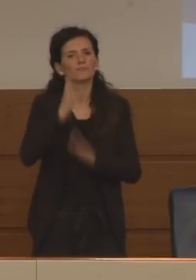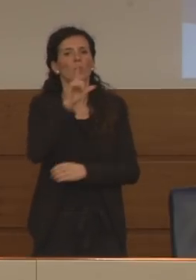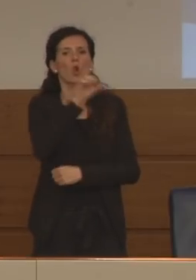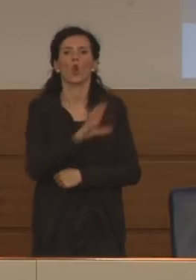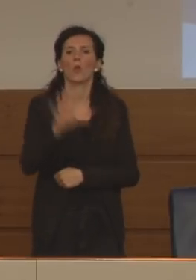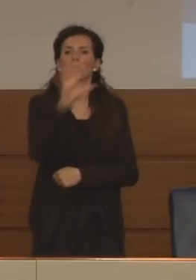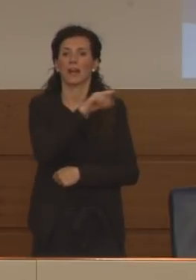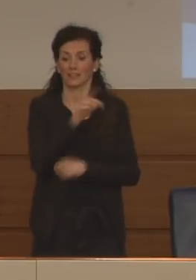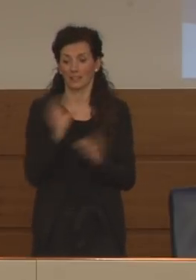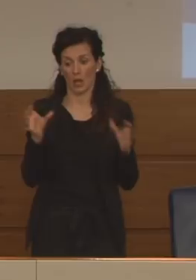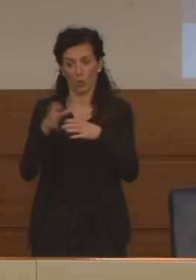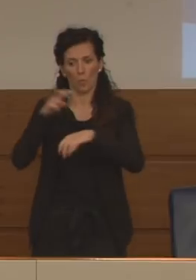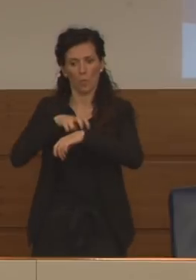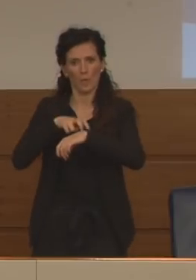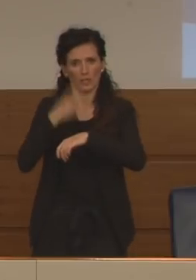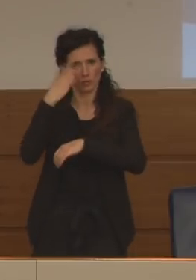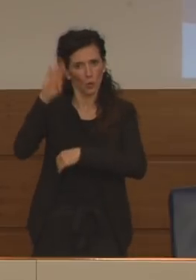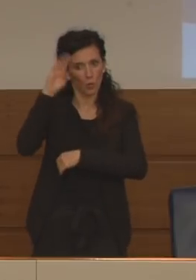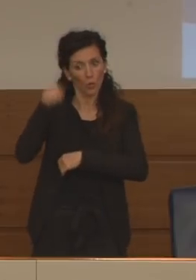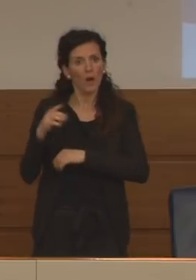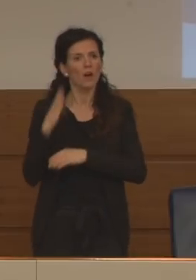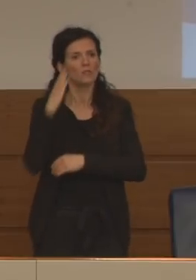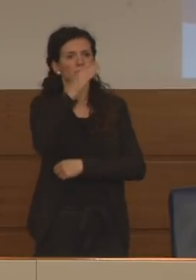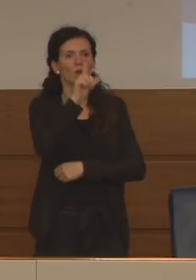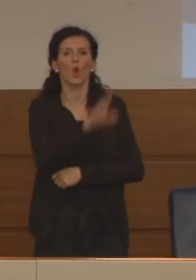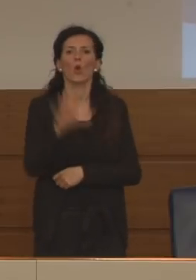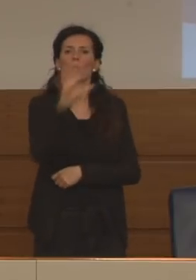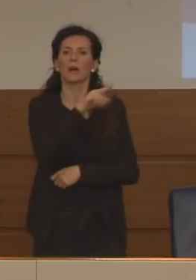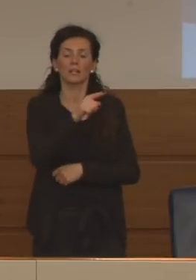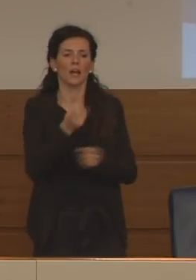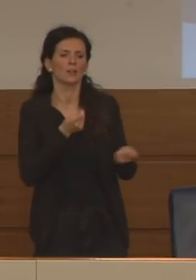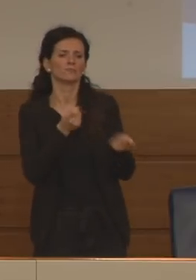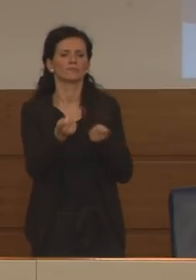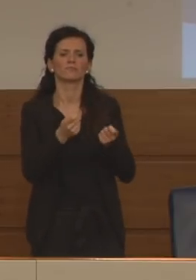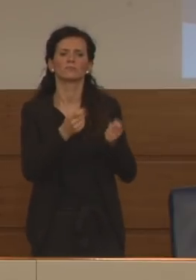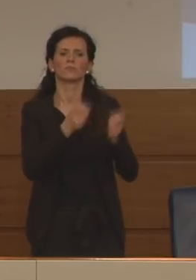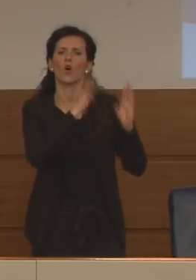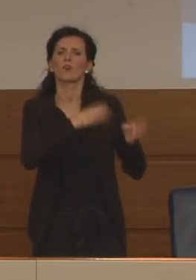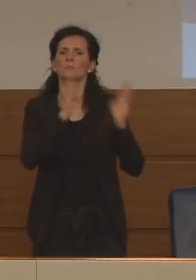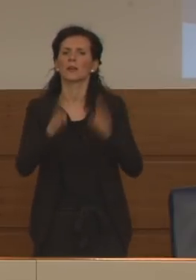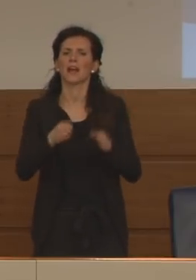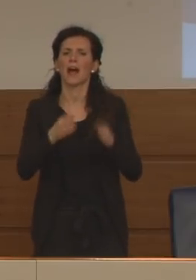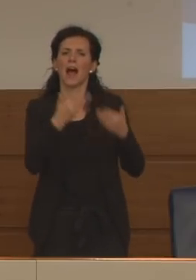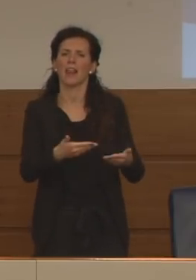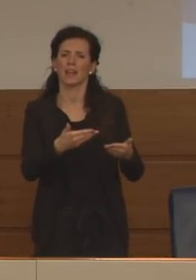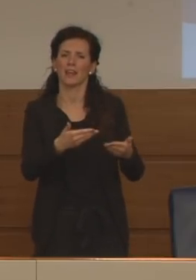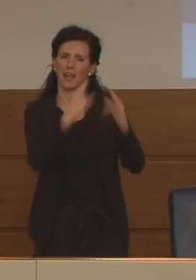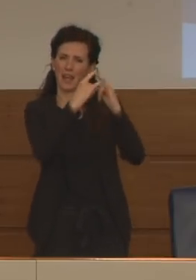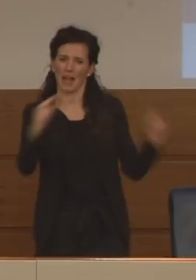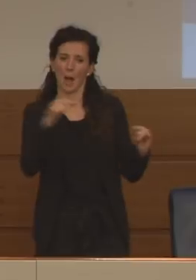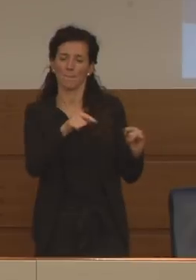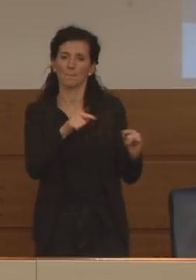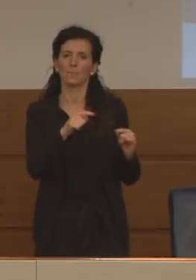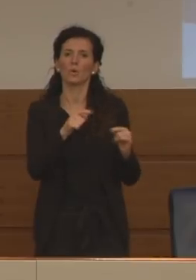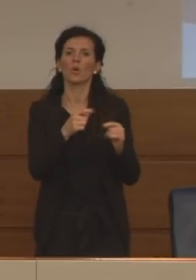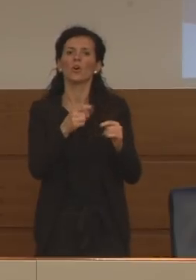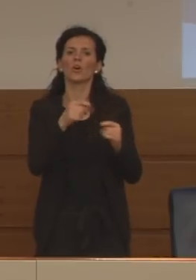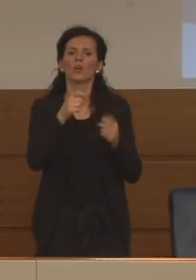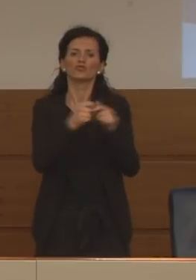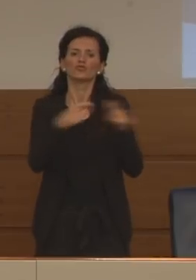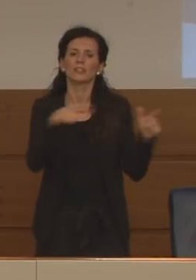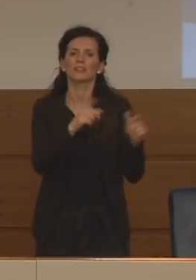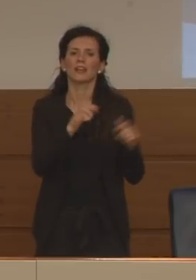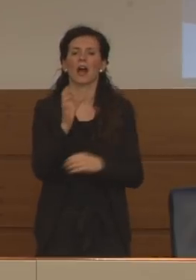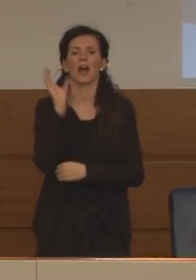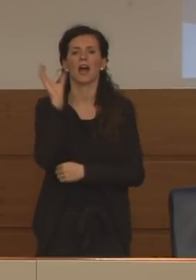per gestire l'ospedale da campo che è stato allestito a cremona da